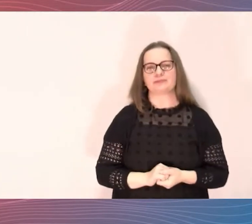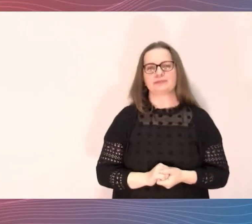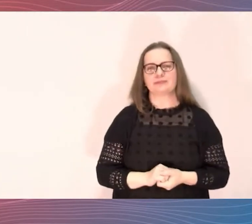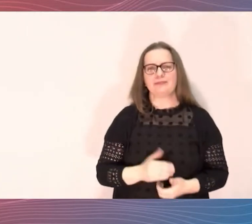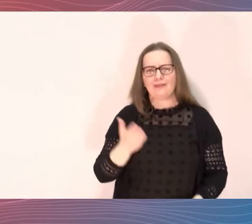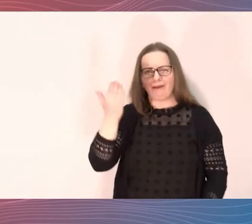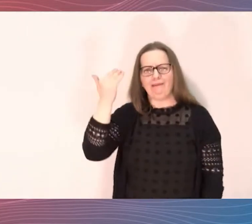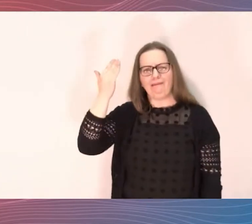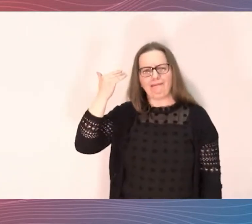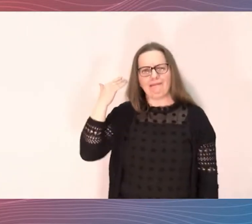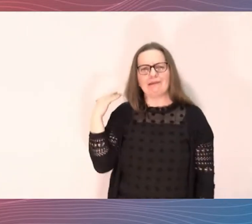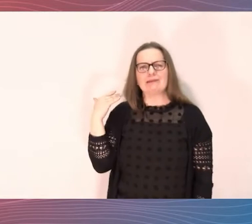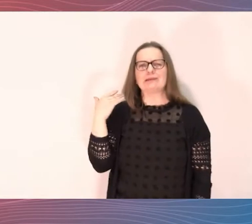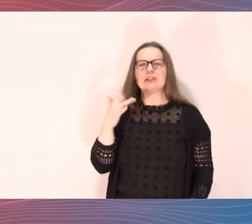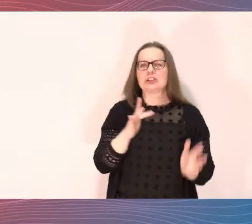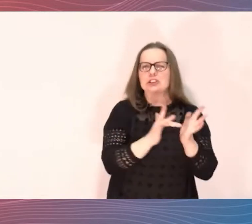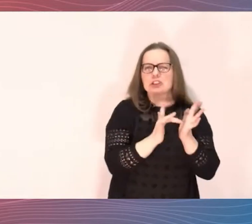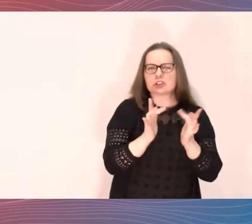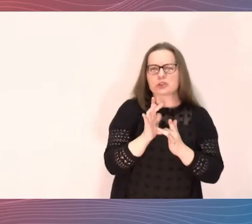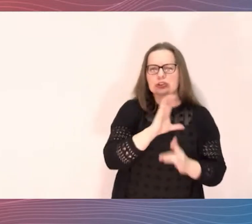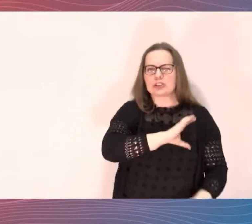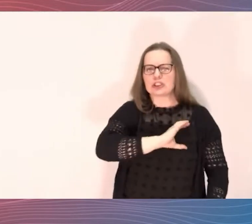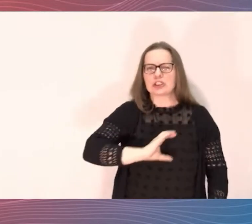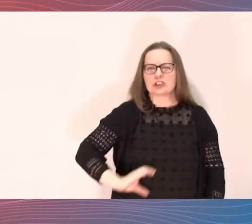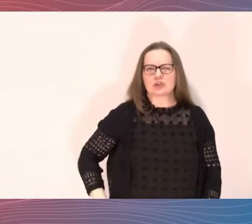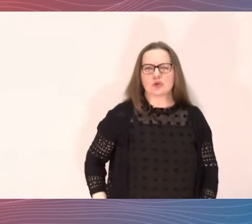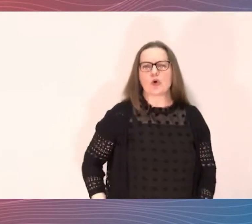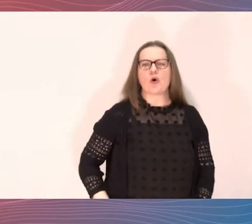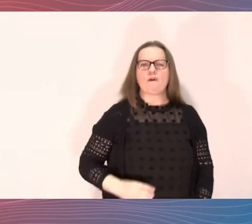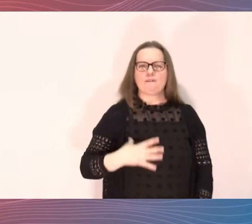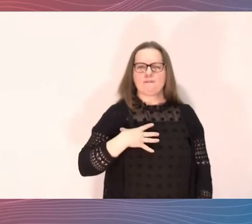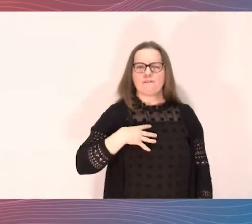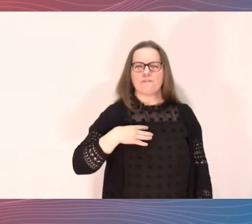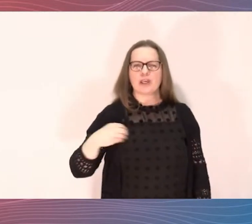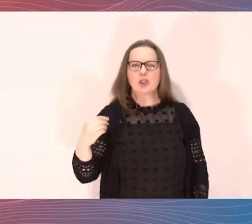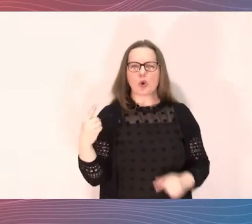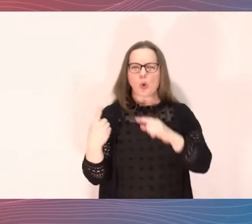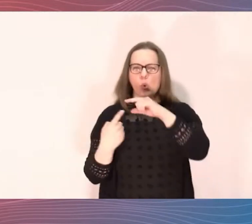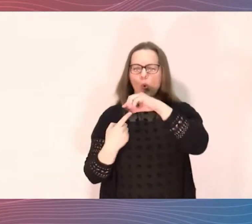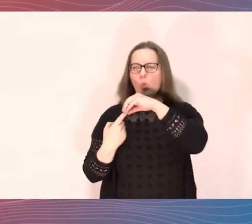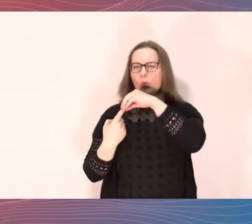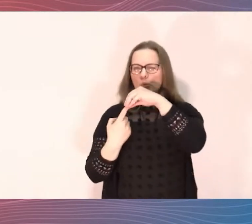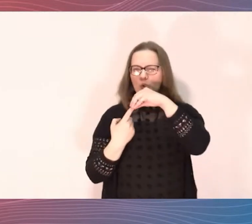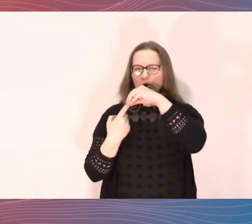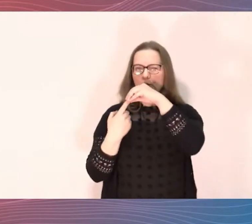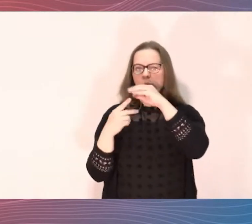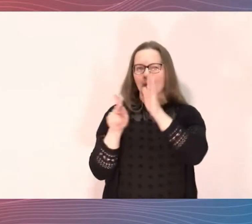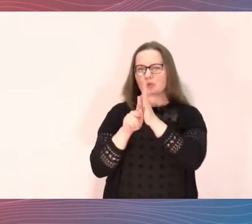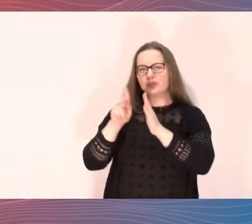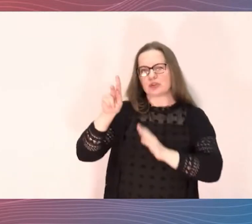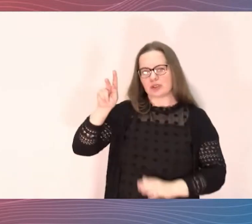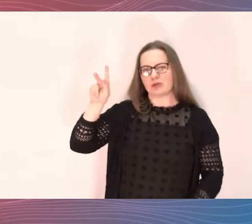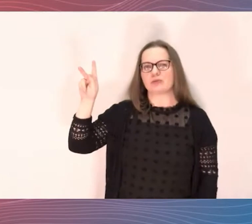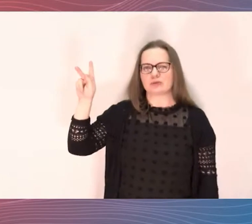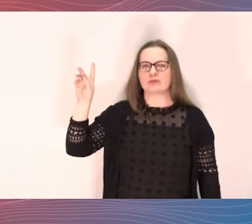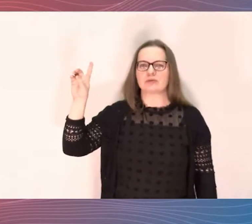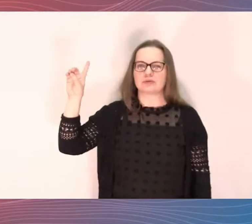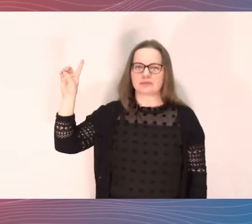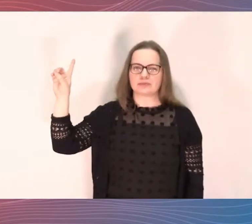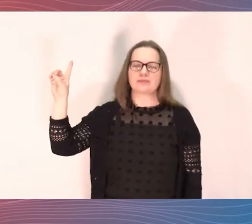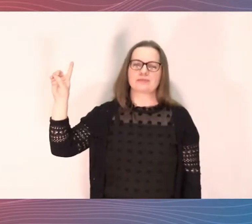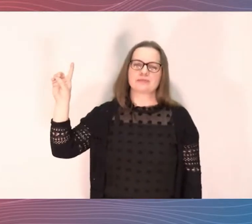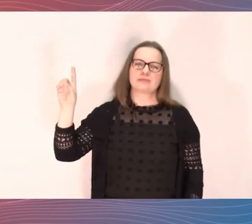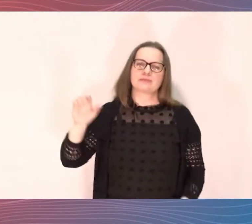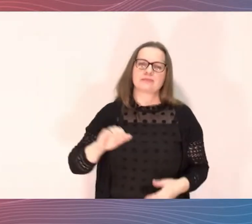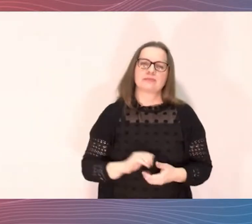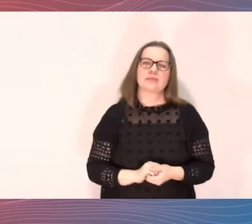de Deus desde a eternidade passada, isso está em João 1:18. E quando Deus o